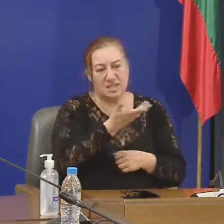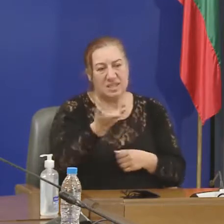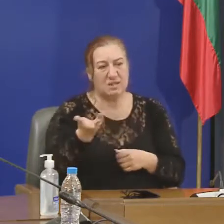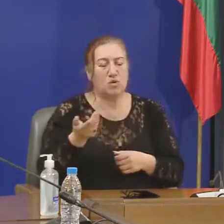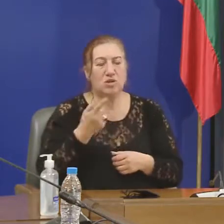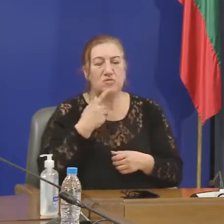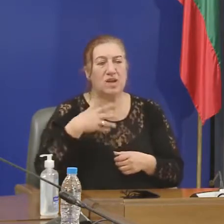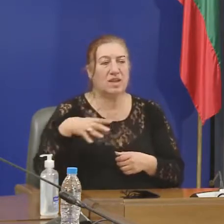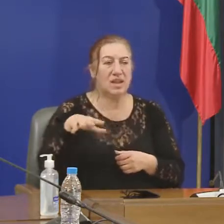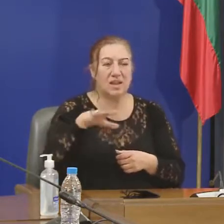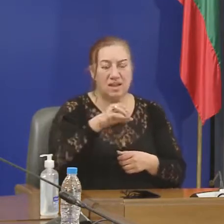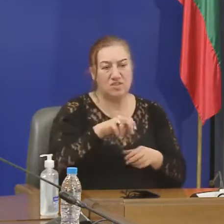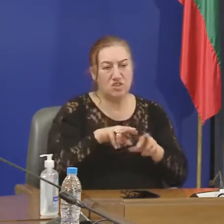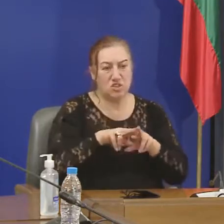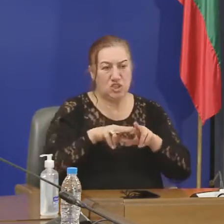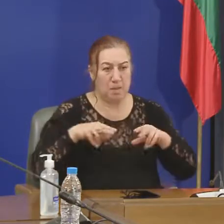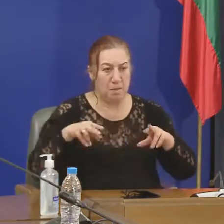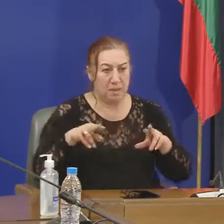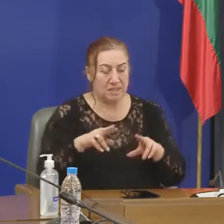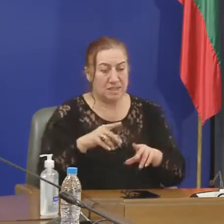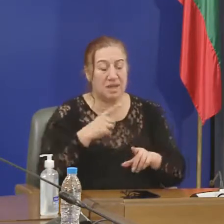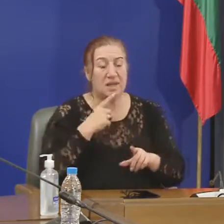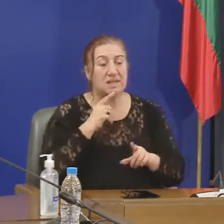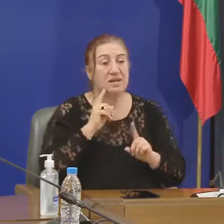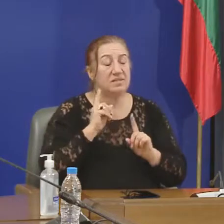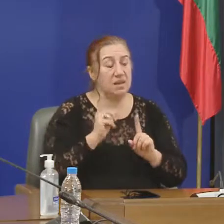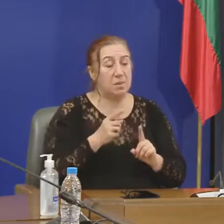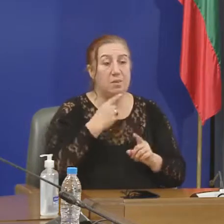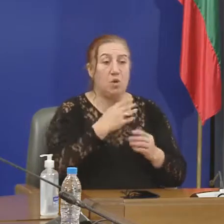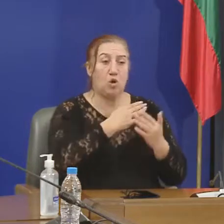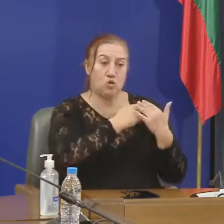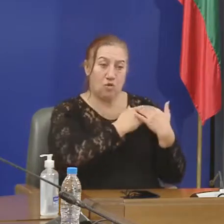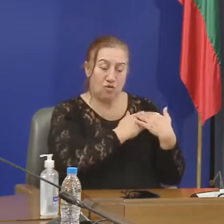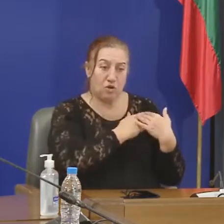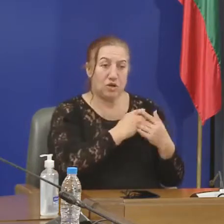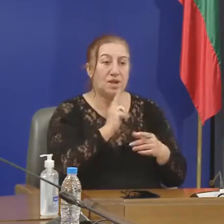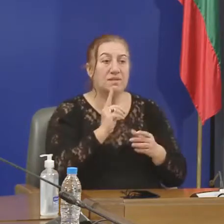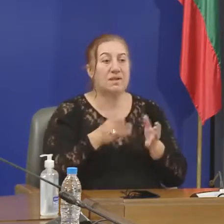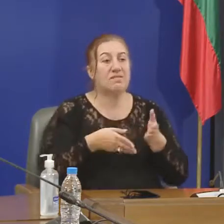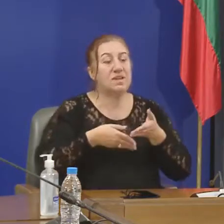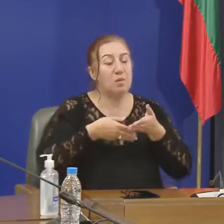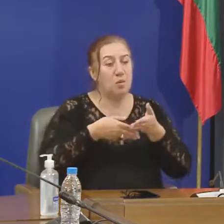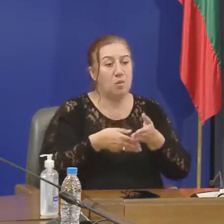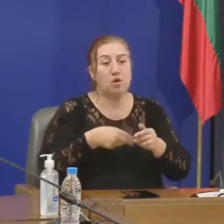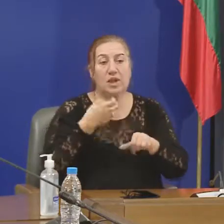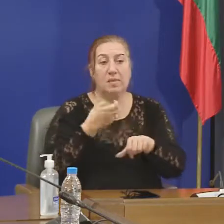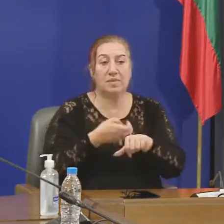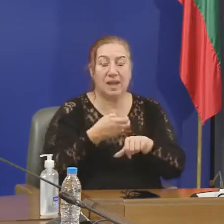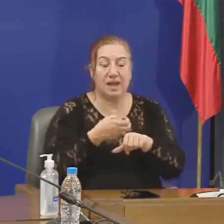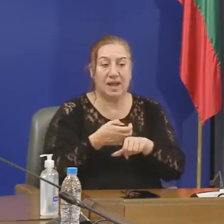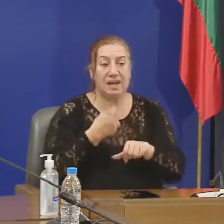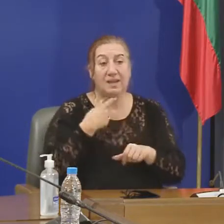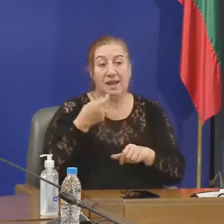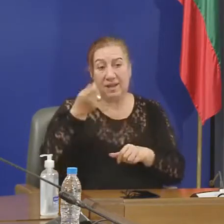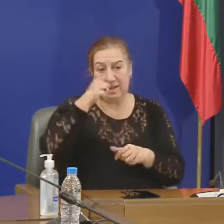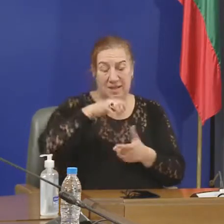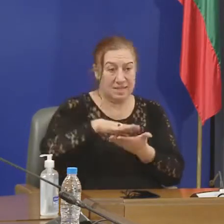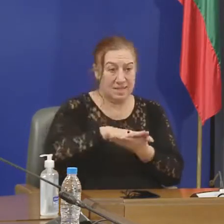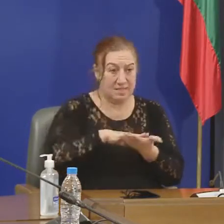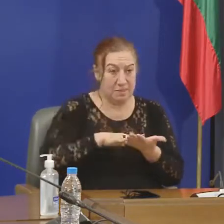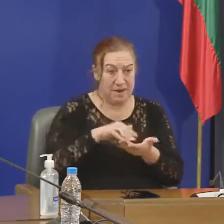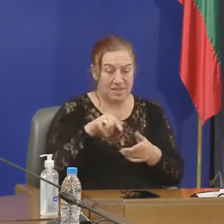починали. Затова трябва да бъдем отговорни, затова трябва да помогнем на лекарите да се справят с ситуацията.